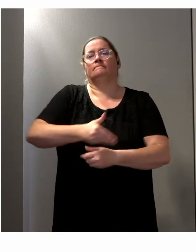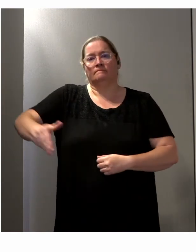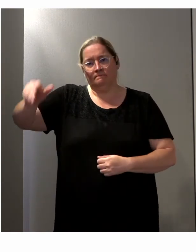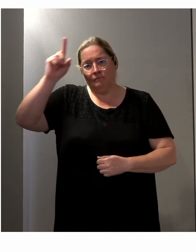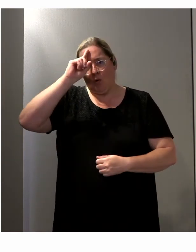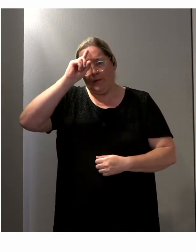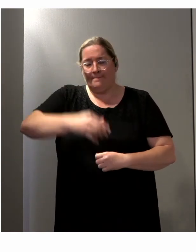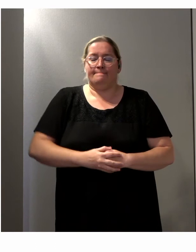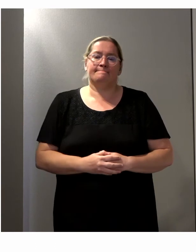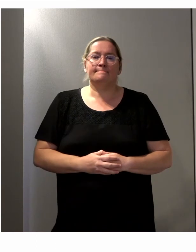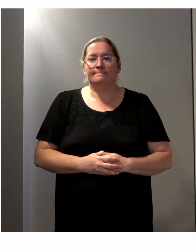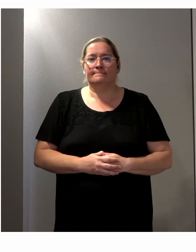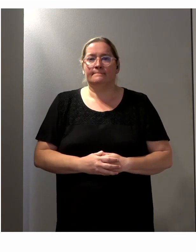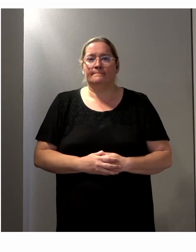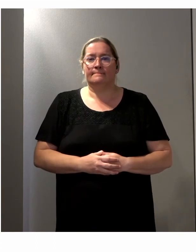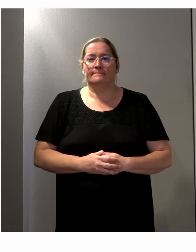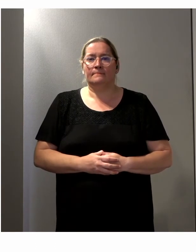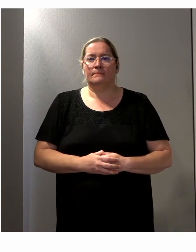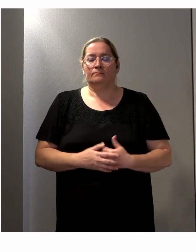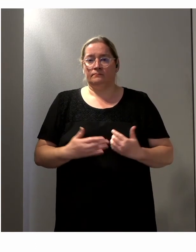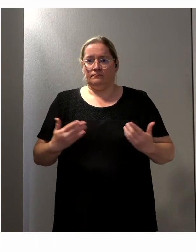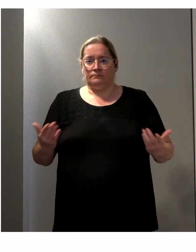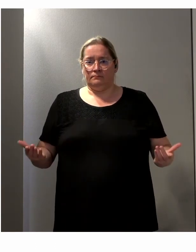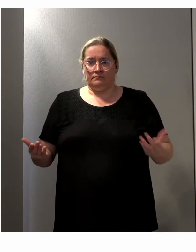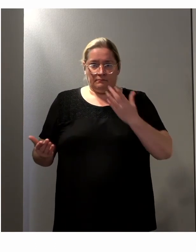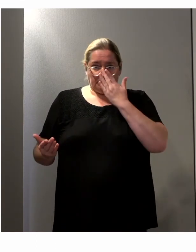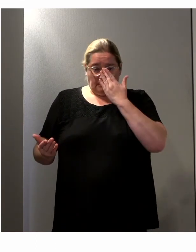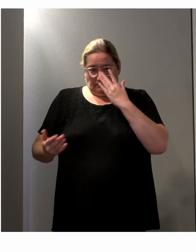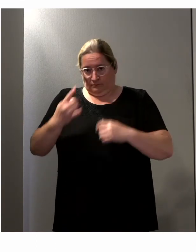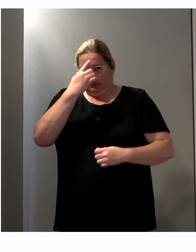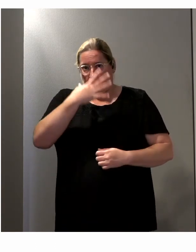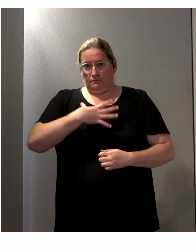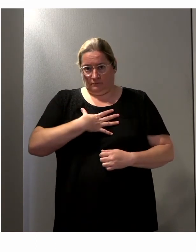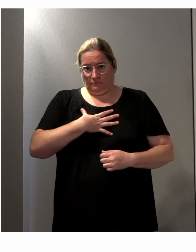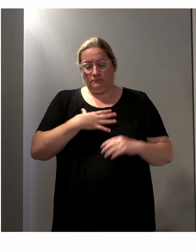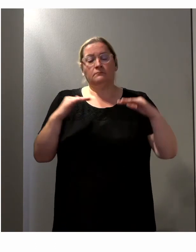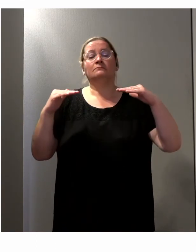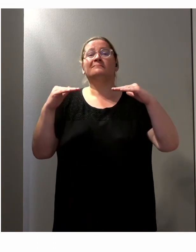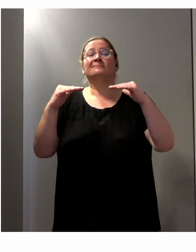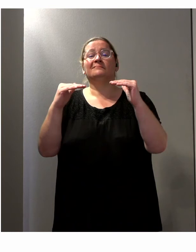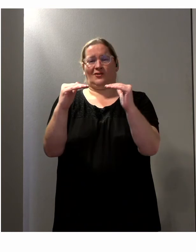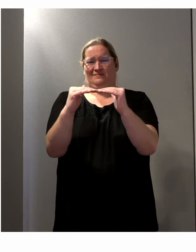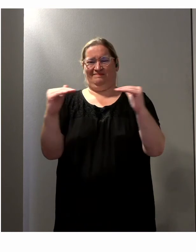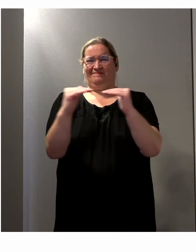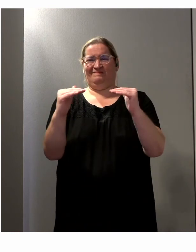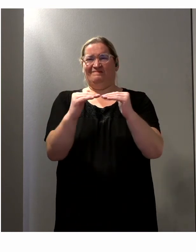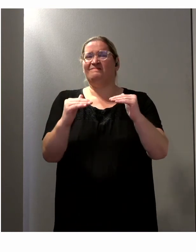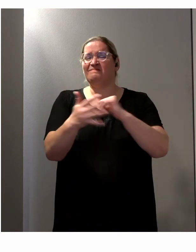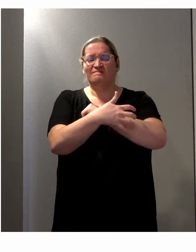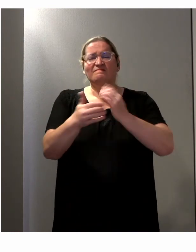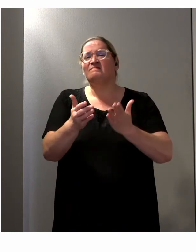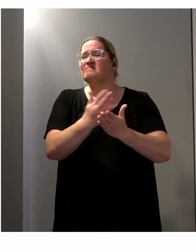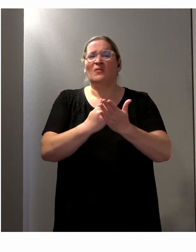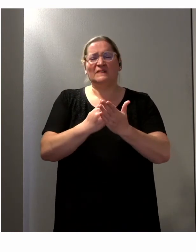notamment, pas seulement, je trouve que pour moi, le seuil de pauvreté est un indicateur qui ne convient pas pour la